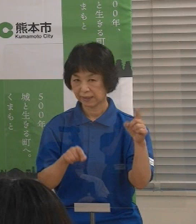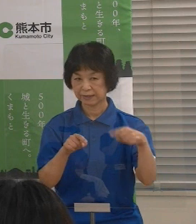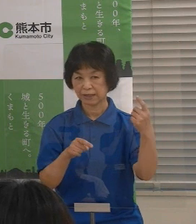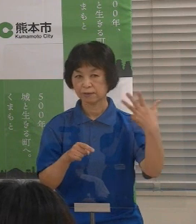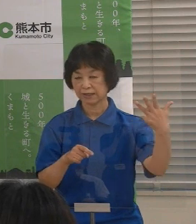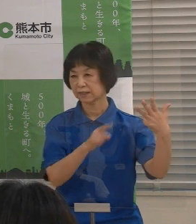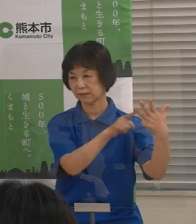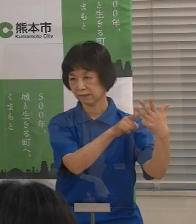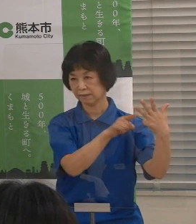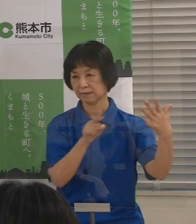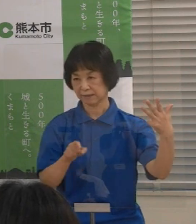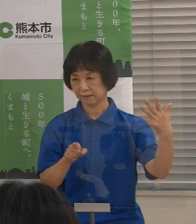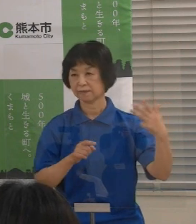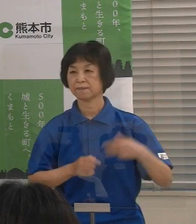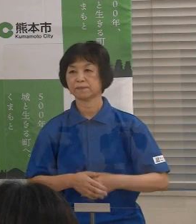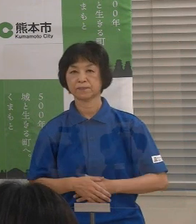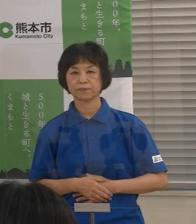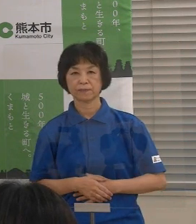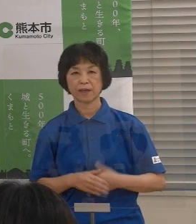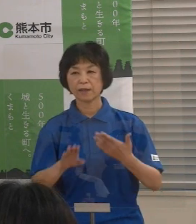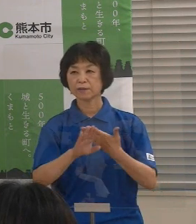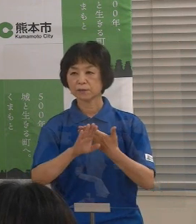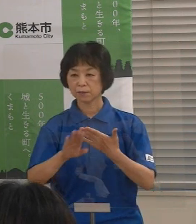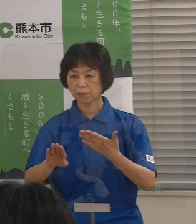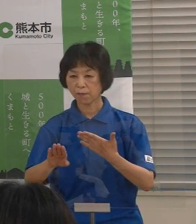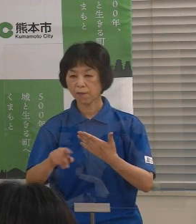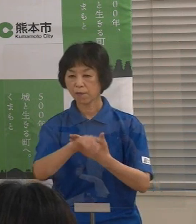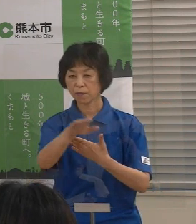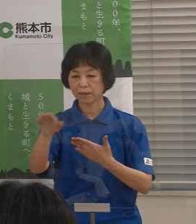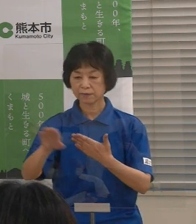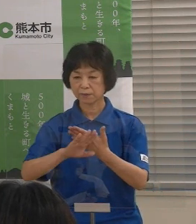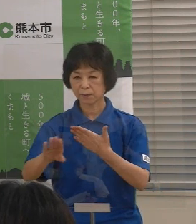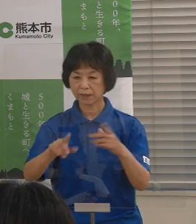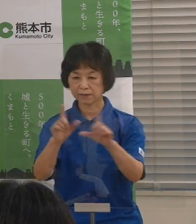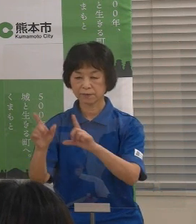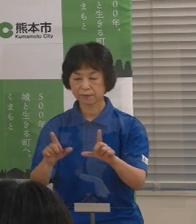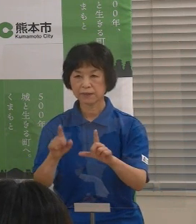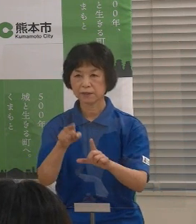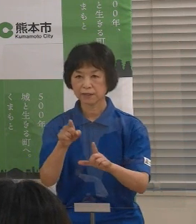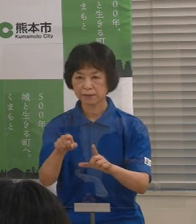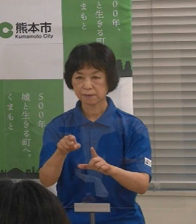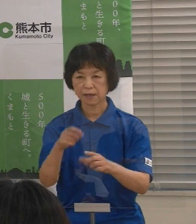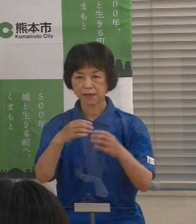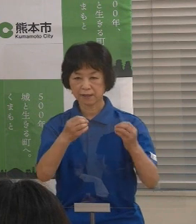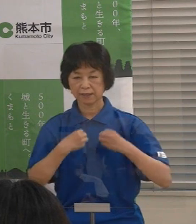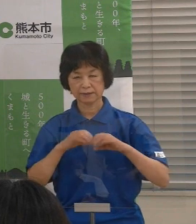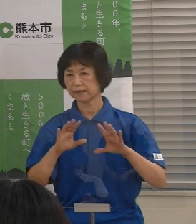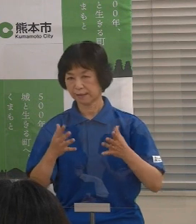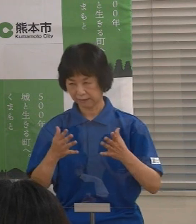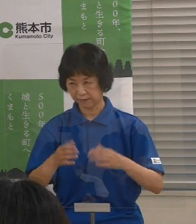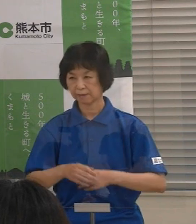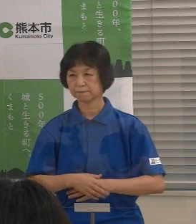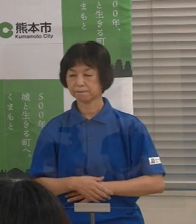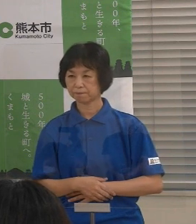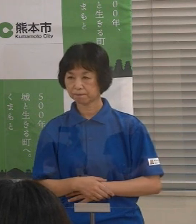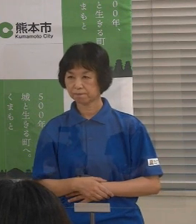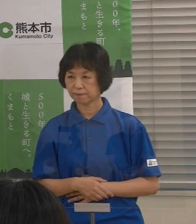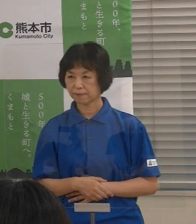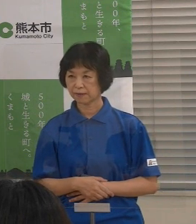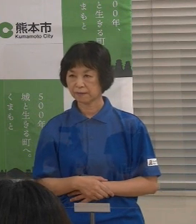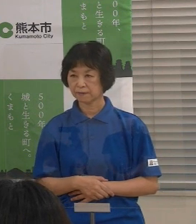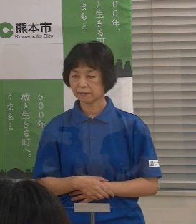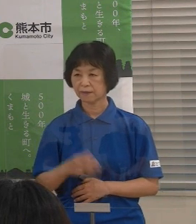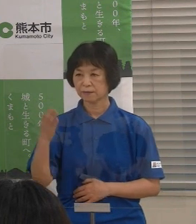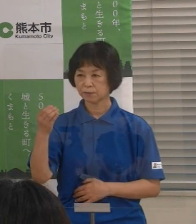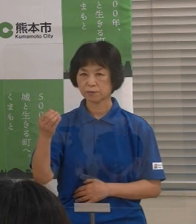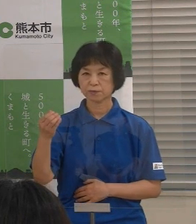ということです。それ以外の方は今のところ陰性ということです。はい、 あとはその108例目が90例目の自衛隊の方